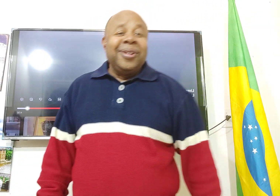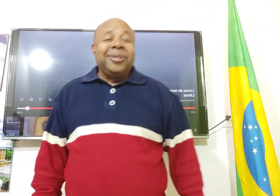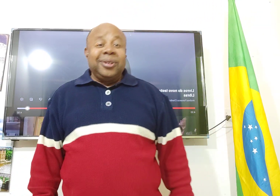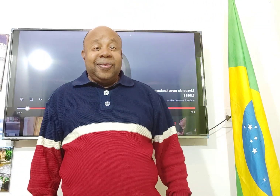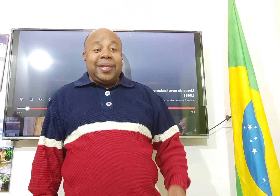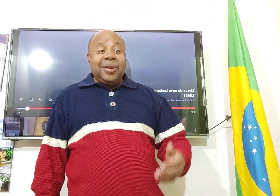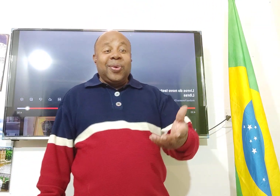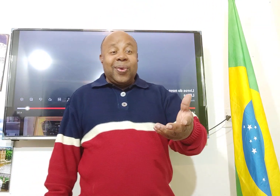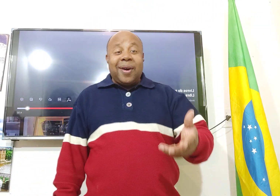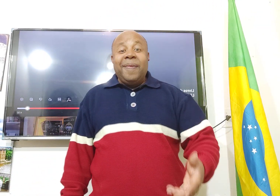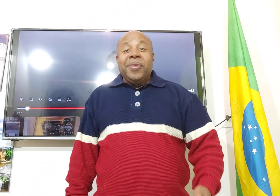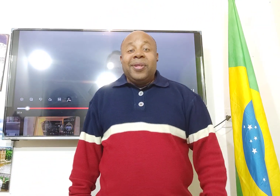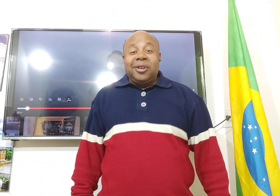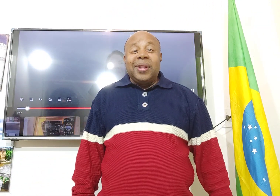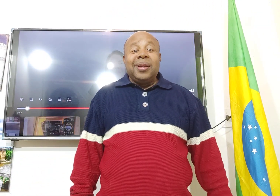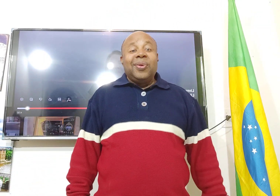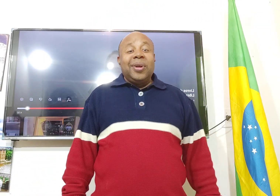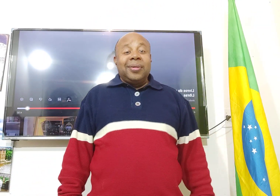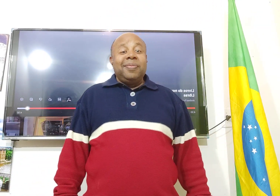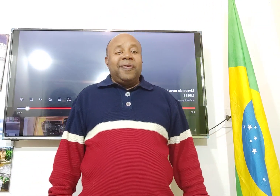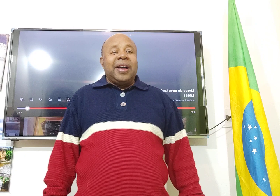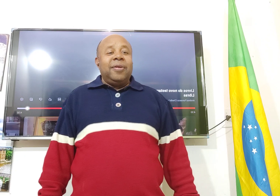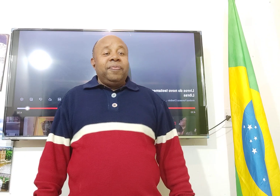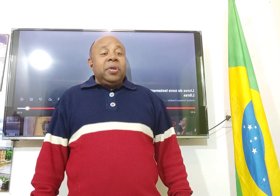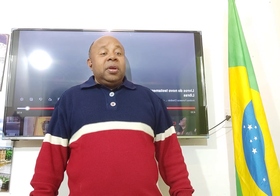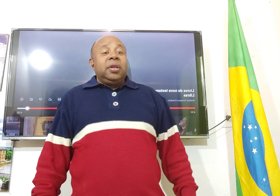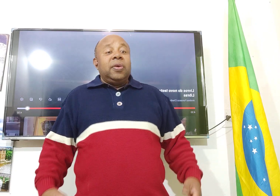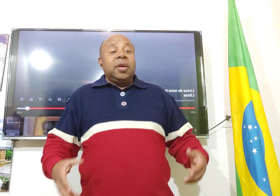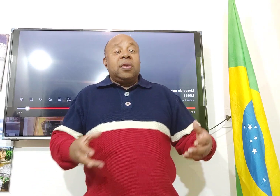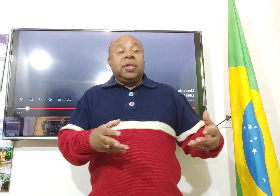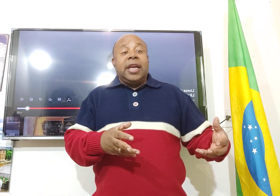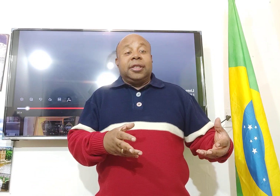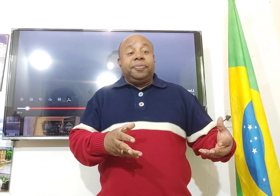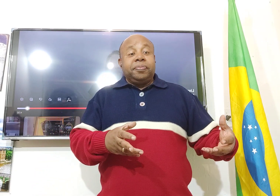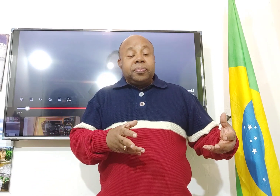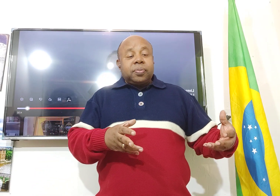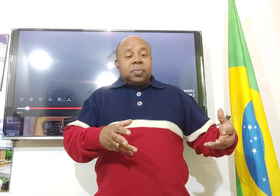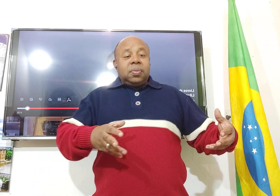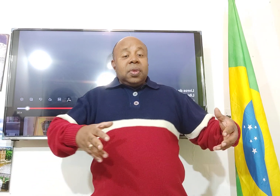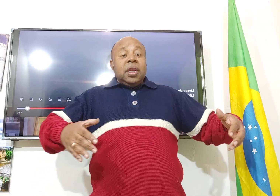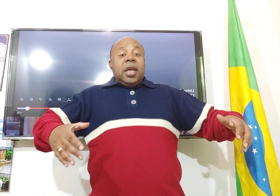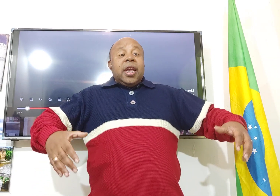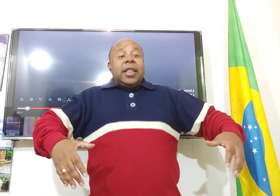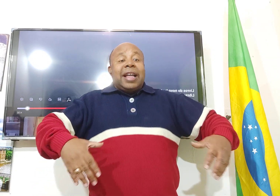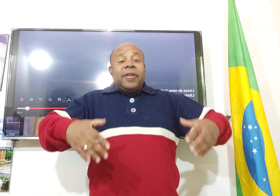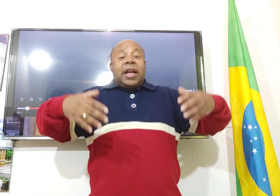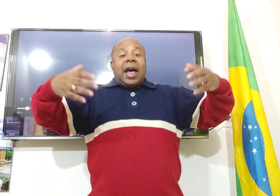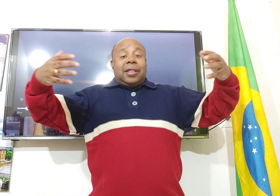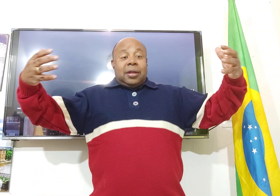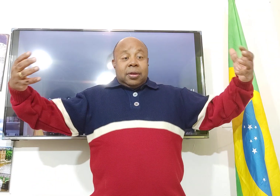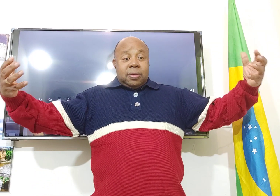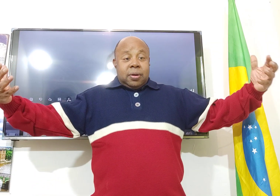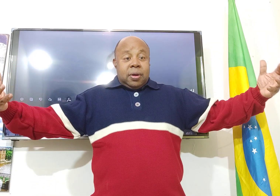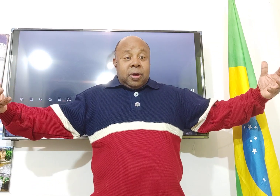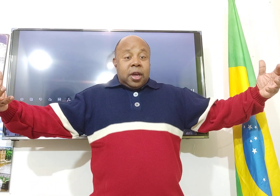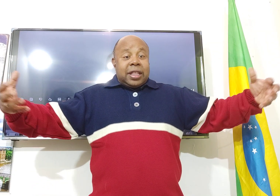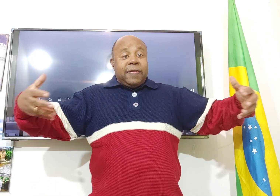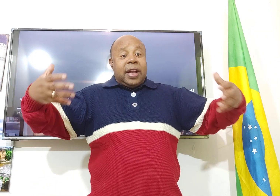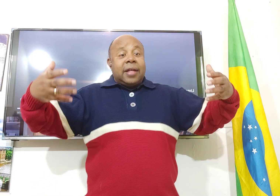Se eu estiver sendo cruel, vocês me falam. Então o que acontece? Ele estava em casa. Ele não